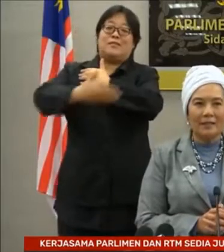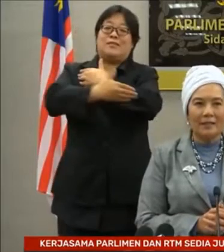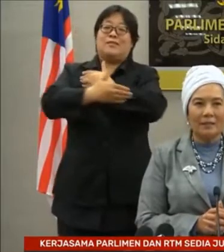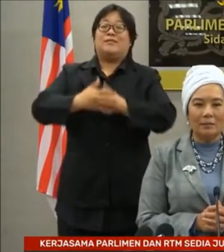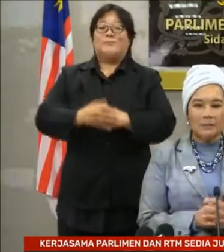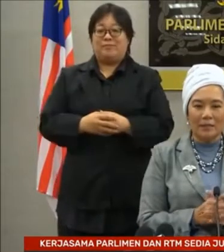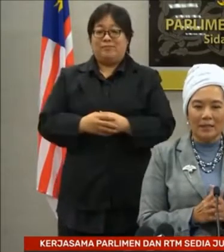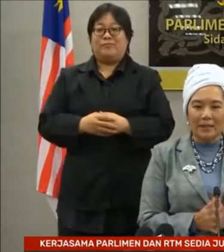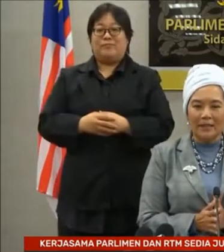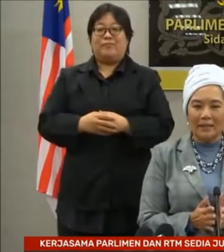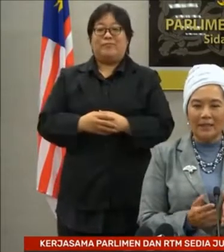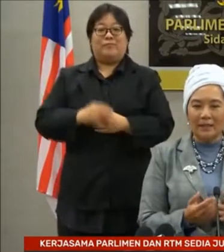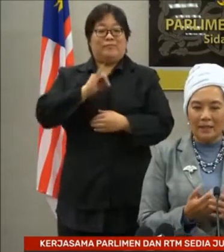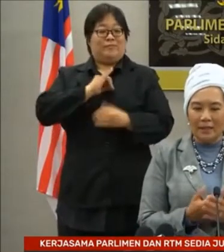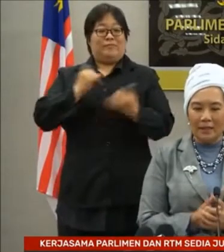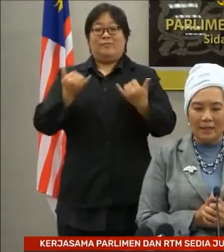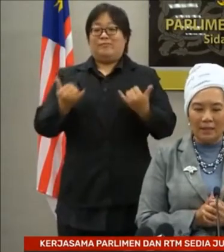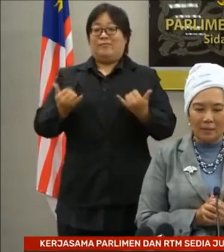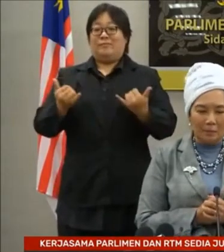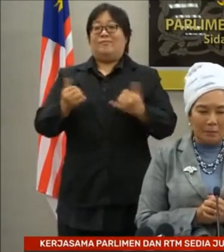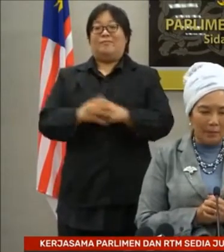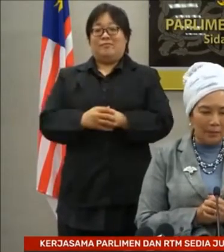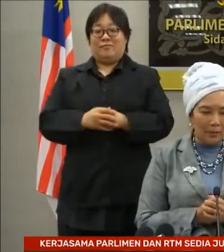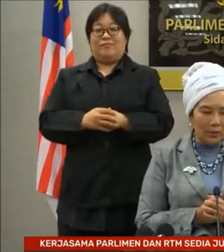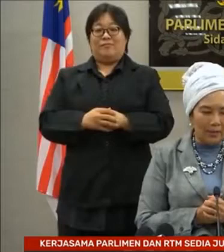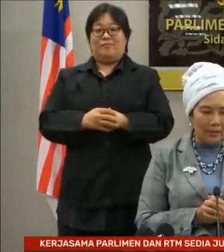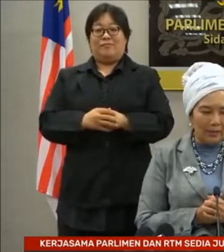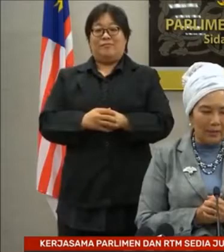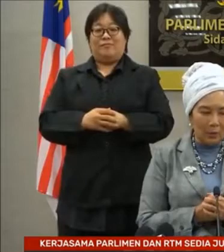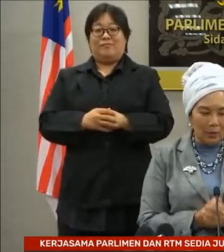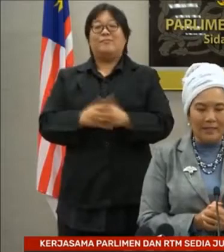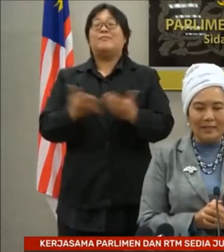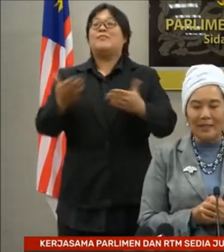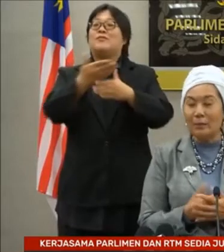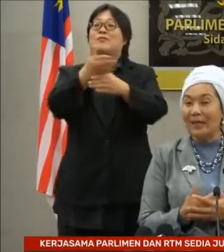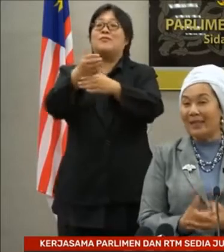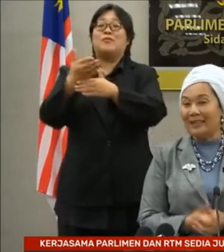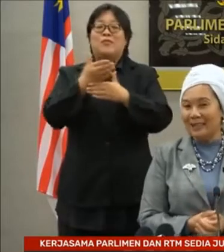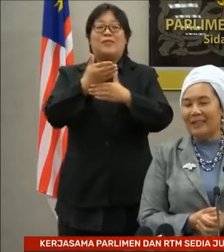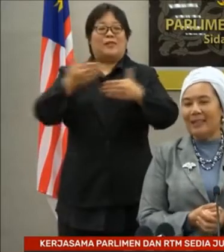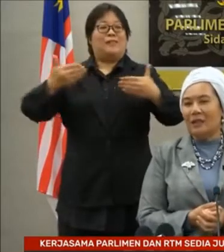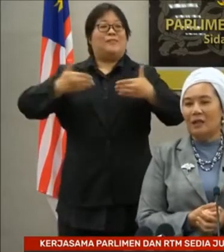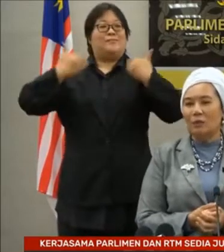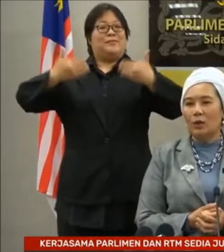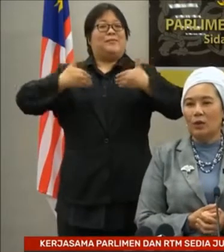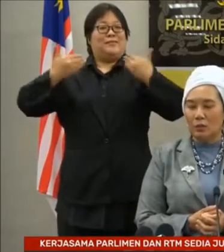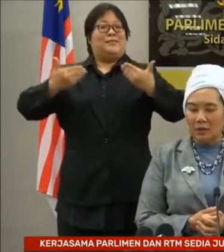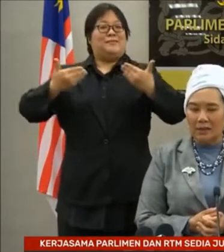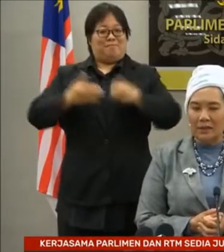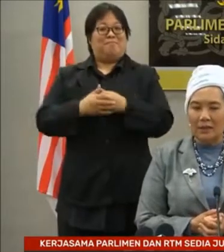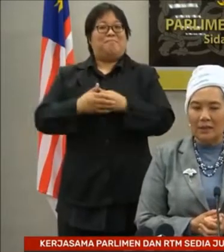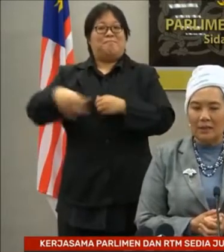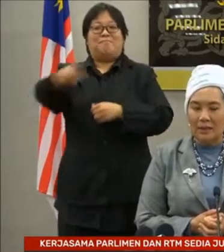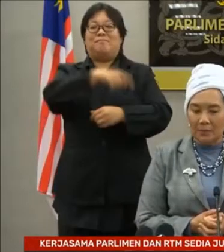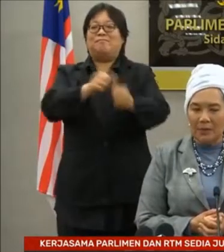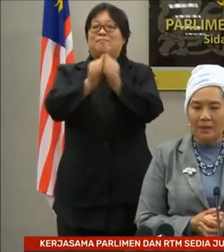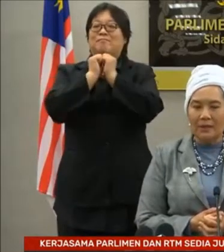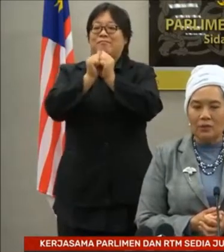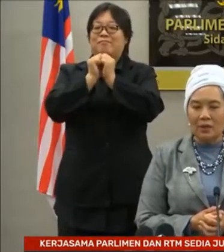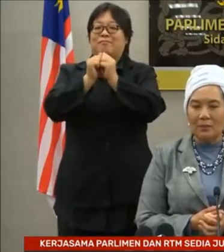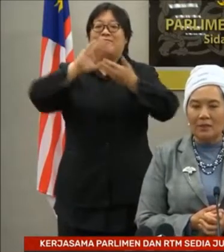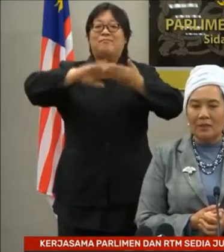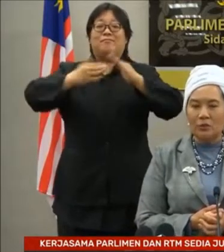Jadi saya hari ini ingin orang kata berkongsi kegembiraan ini buat komuniti